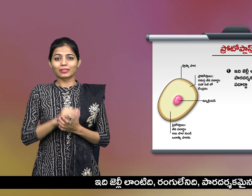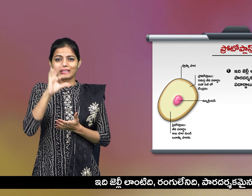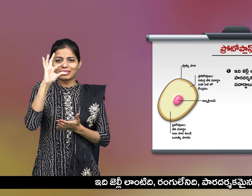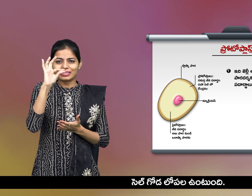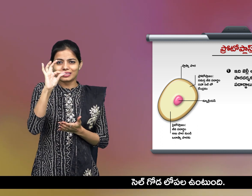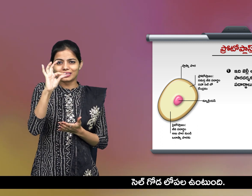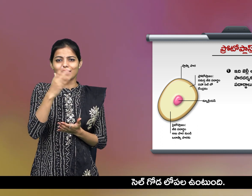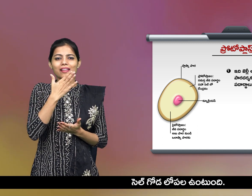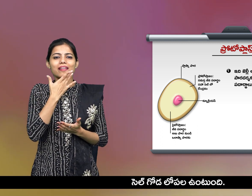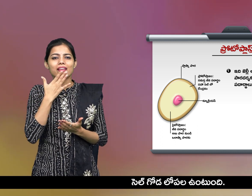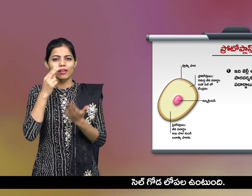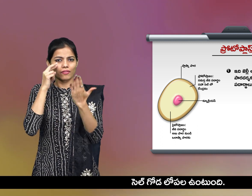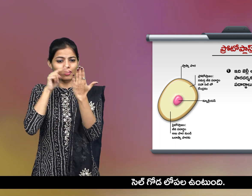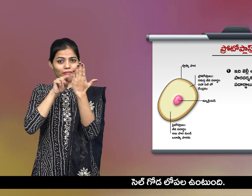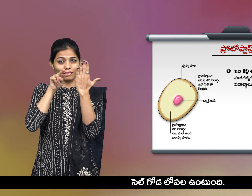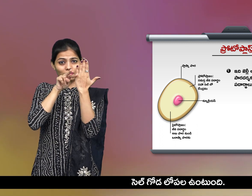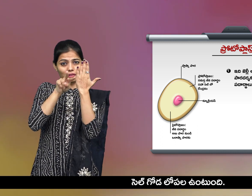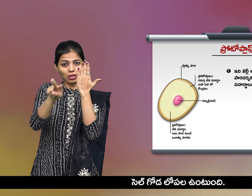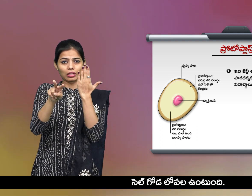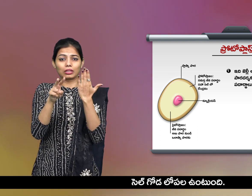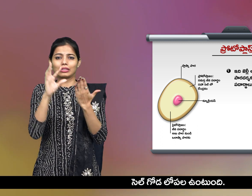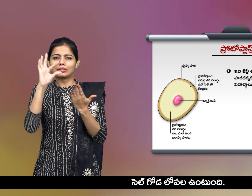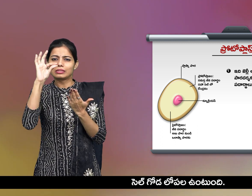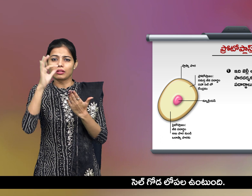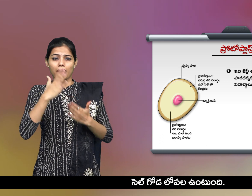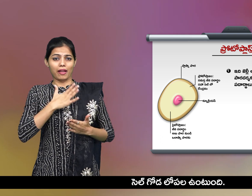పదార్థాలు సెల్ గోడ లోపల ఉంటుంది.